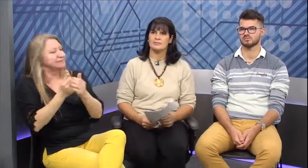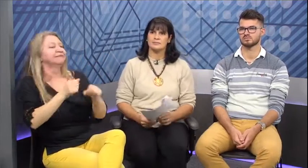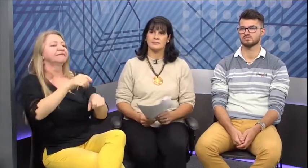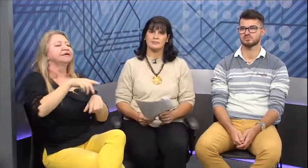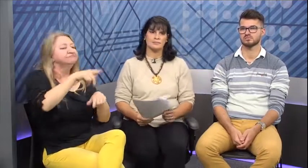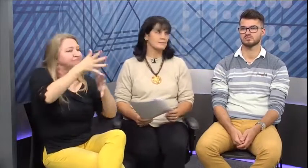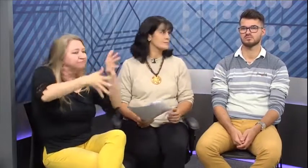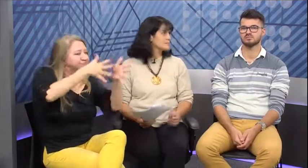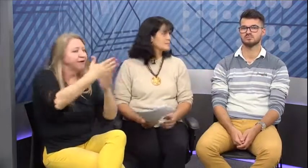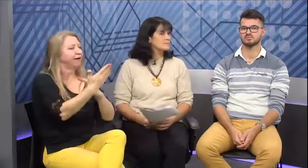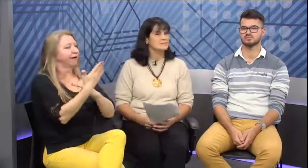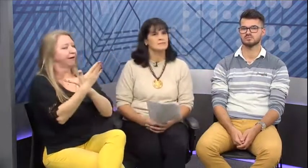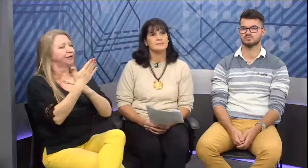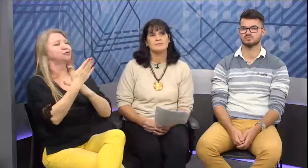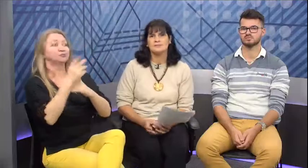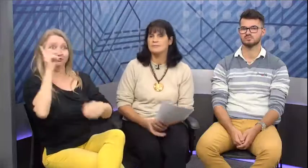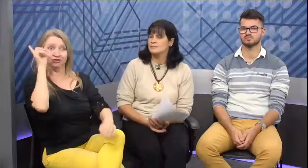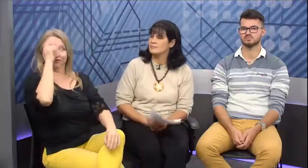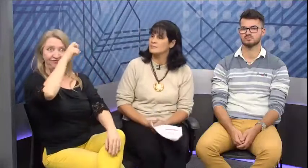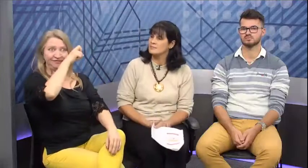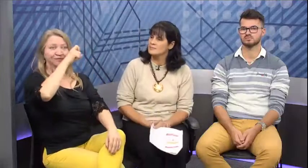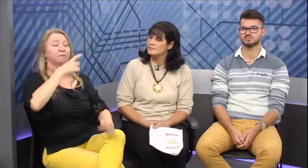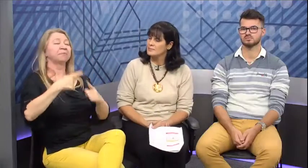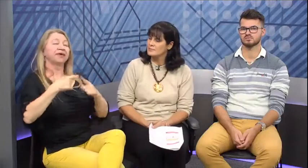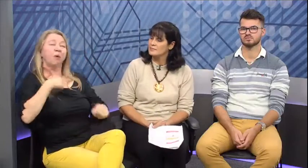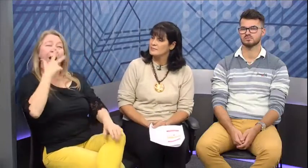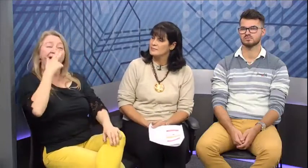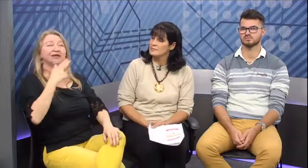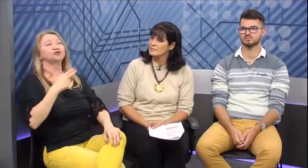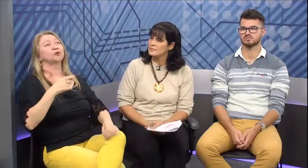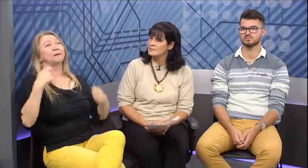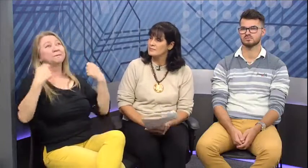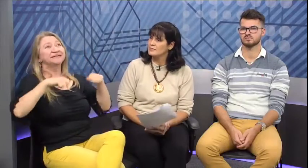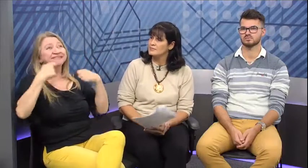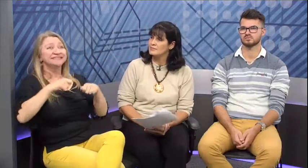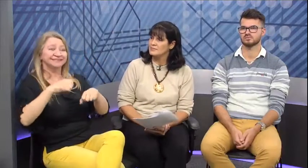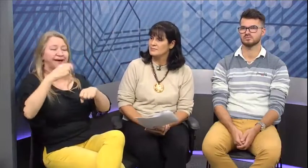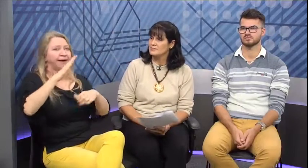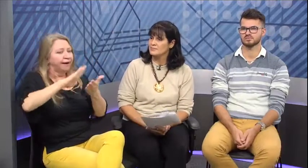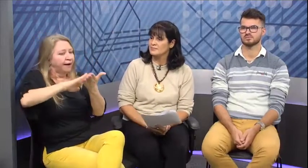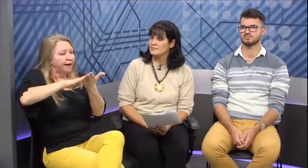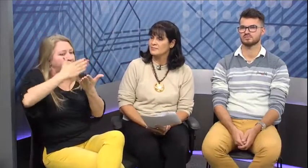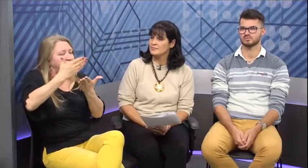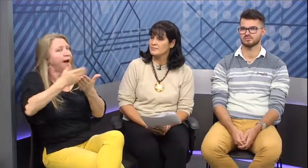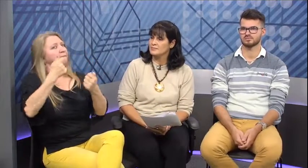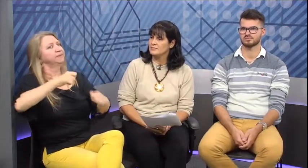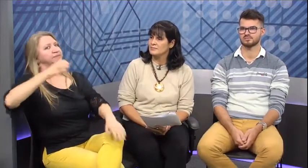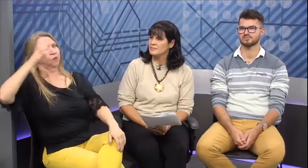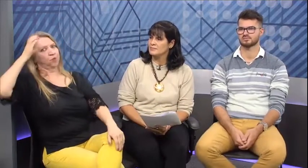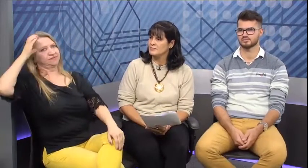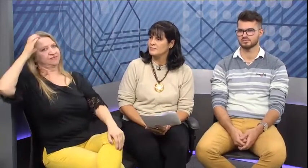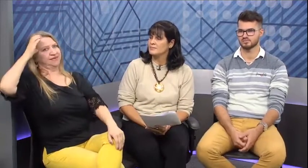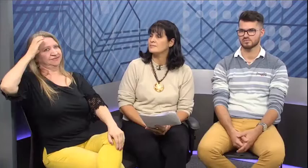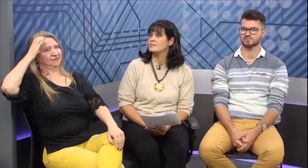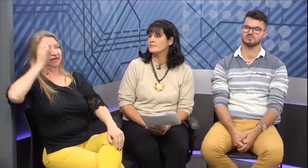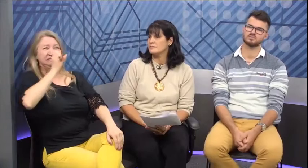era redobrado, porque eu tinha que ler, eu tinha que retomar tudo novamente, porque o intérprete não tinha uma capacitação ainda,